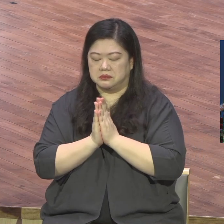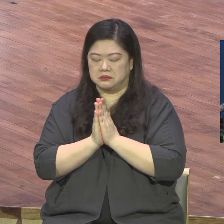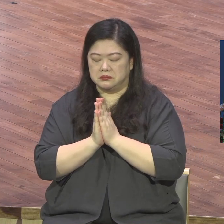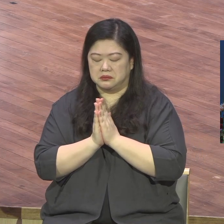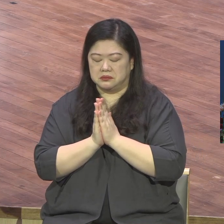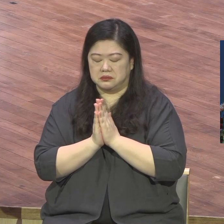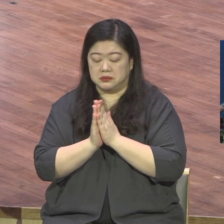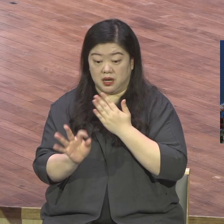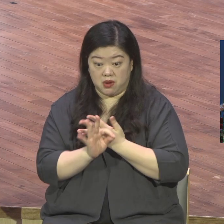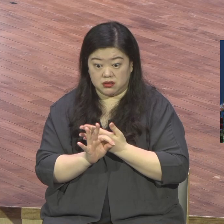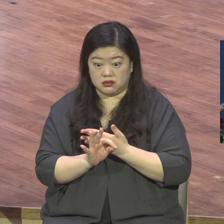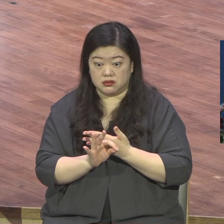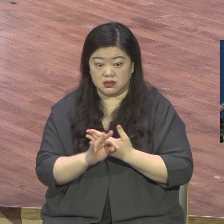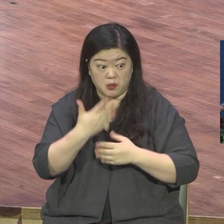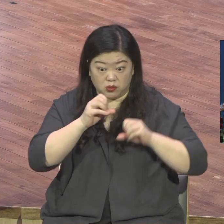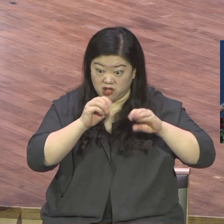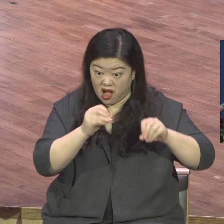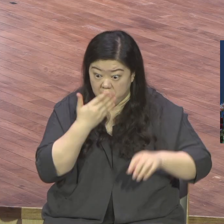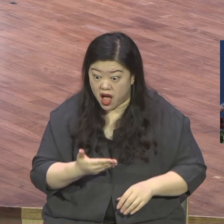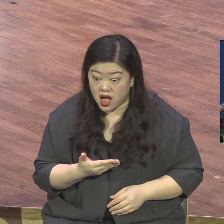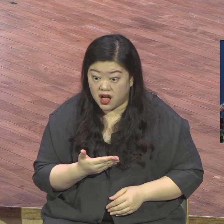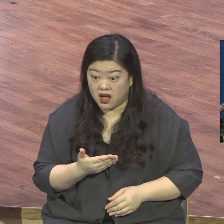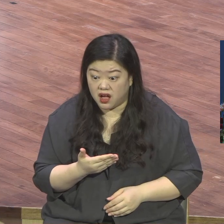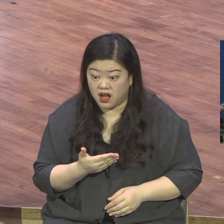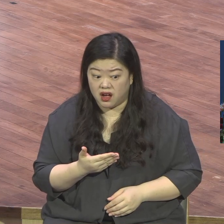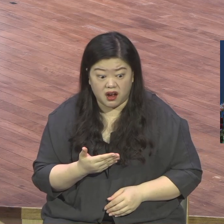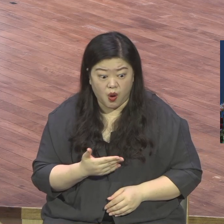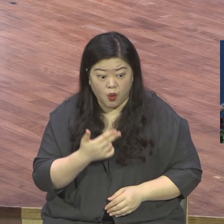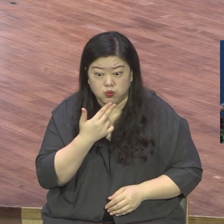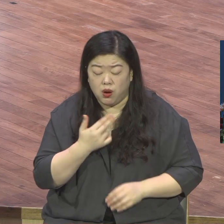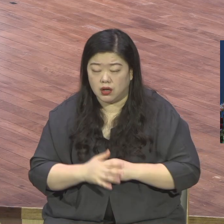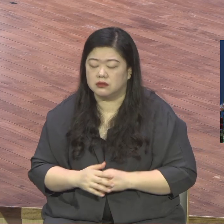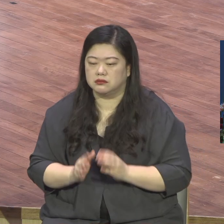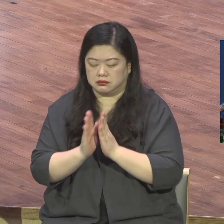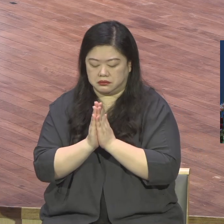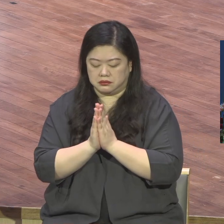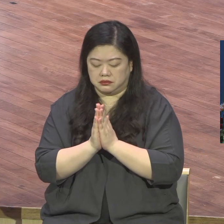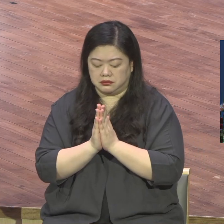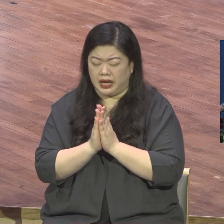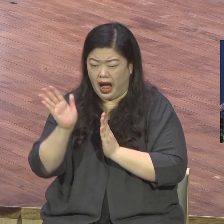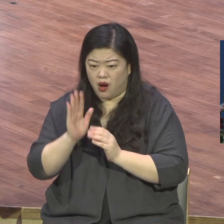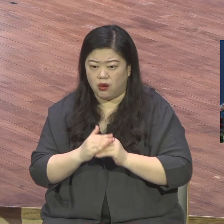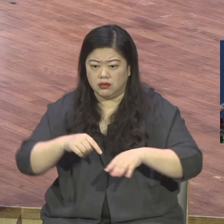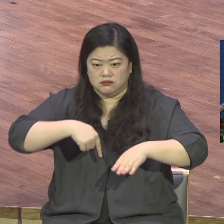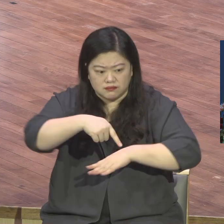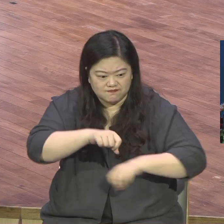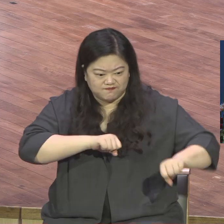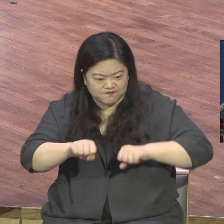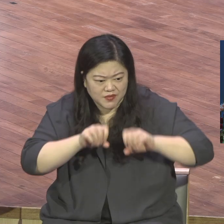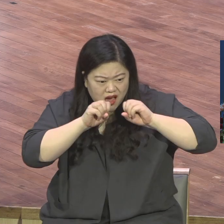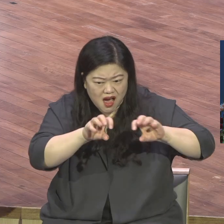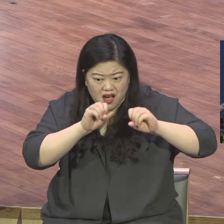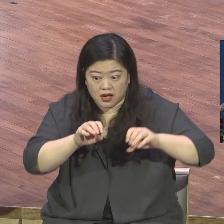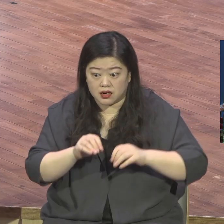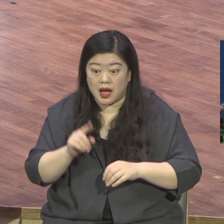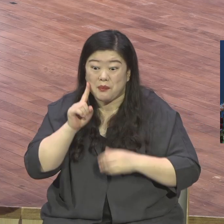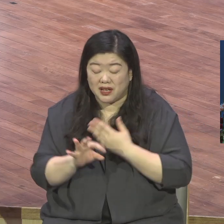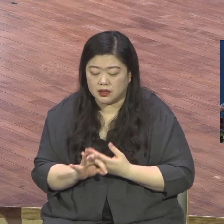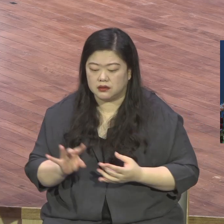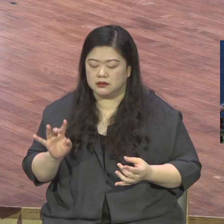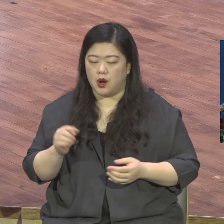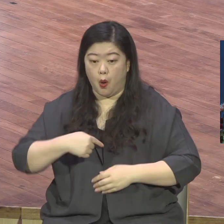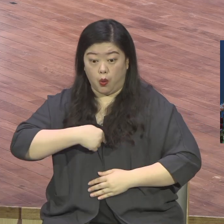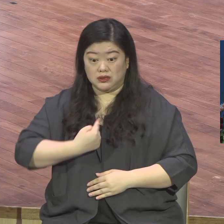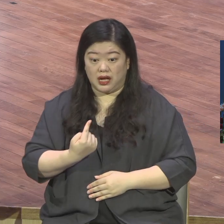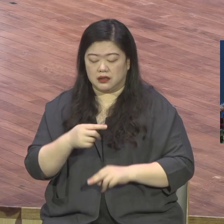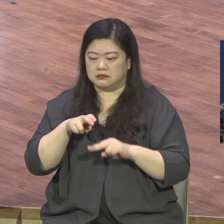종교예요. 사람 피해가 수도원에 저 밖에 돌 닦는 것이 그거는 복음이 아니에요. 종교예요. 천주교